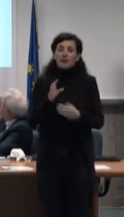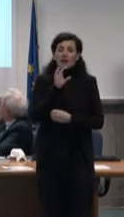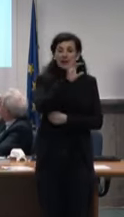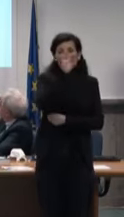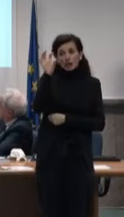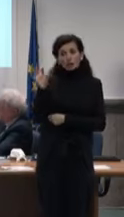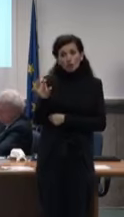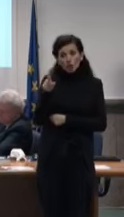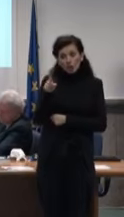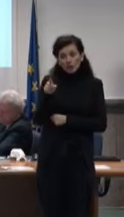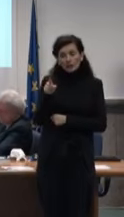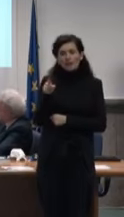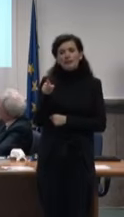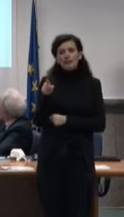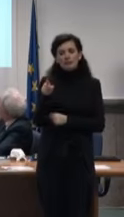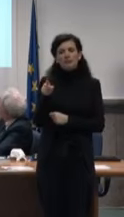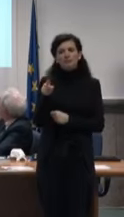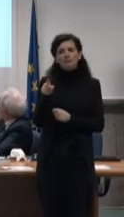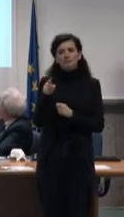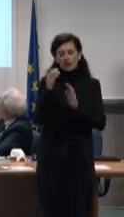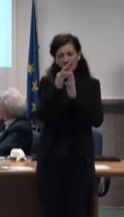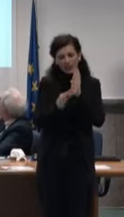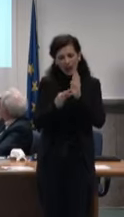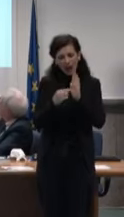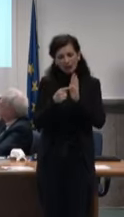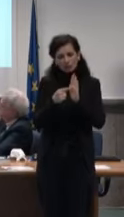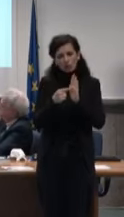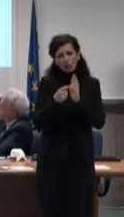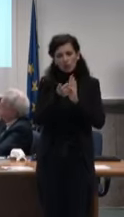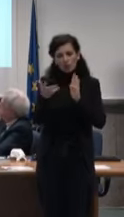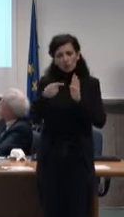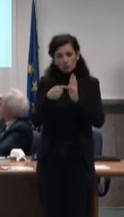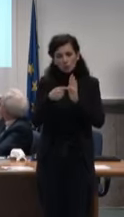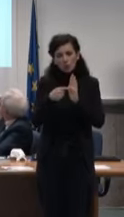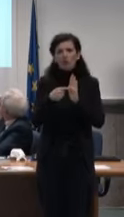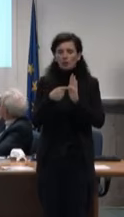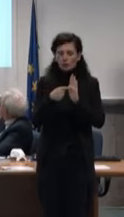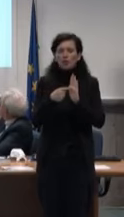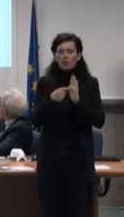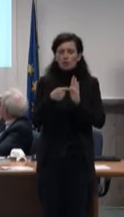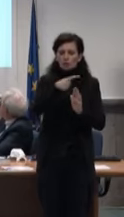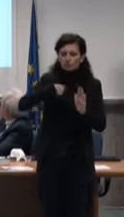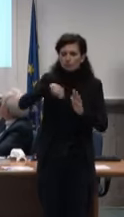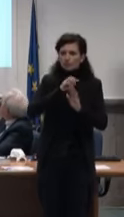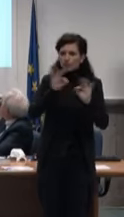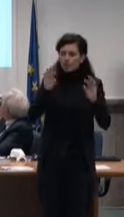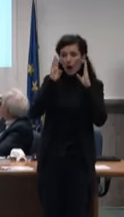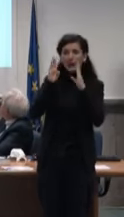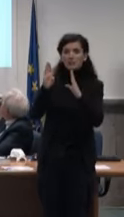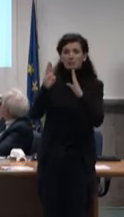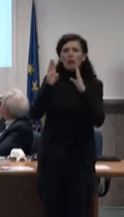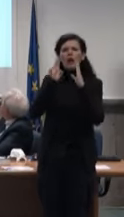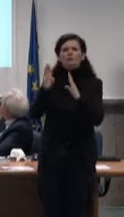dato è non deve fare deve far mantenere alta l'attenzione in tutte le aree del paese